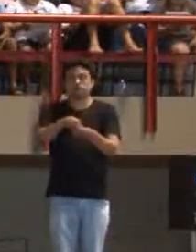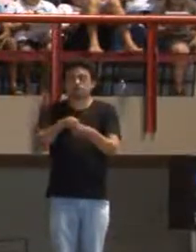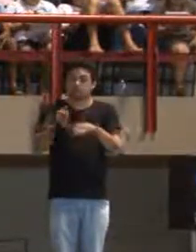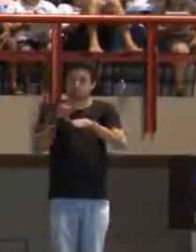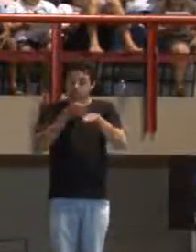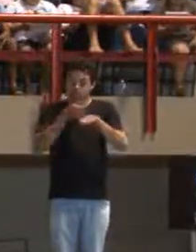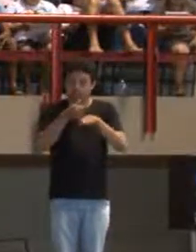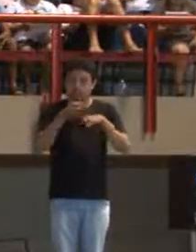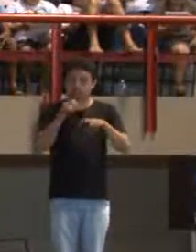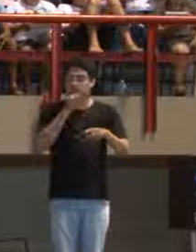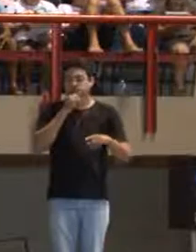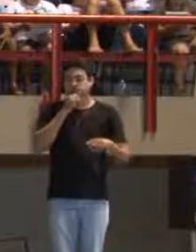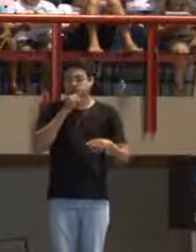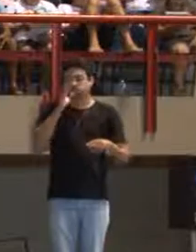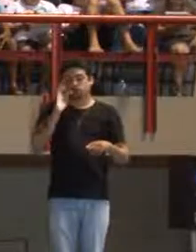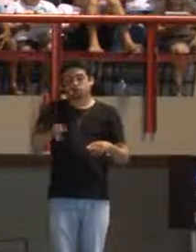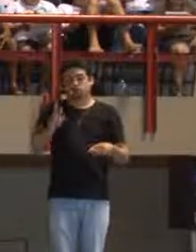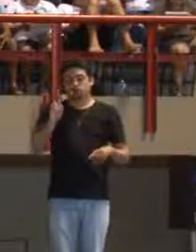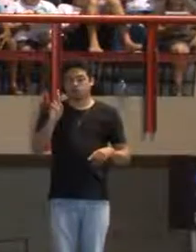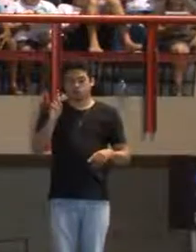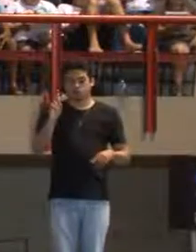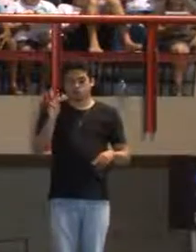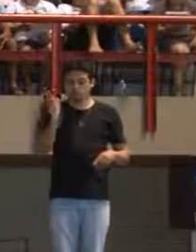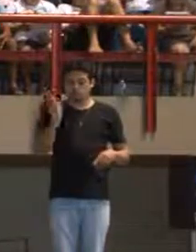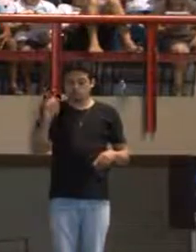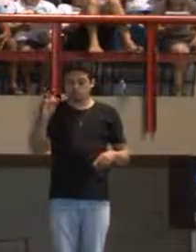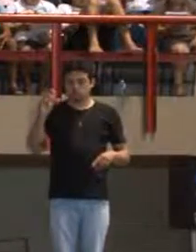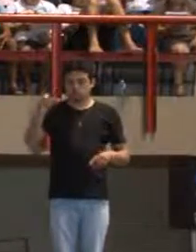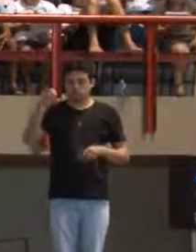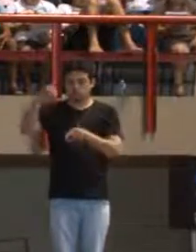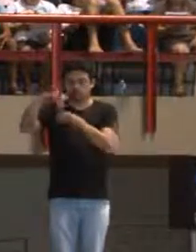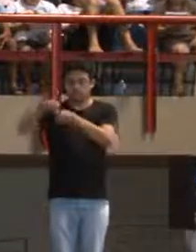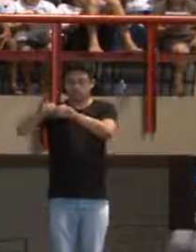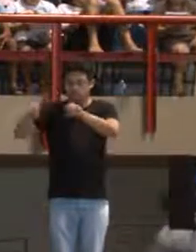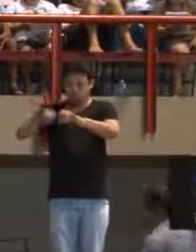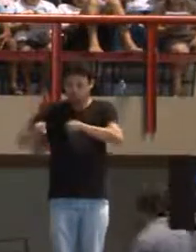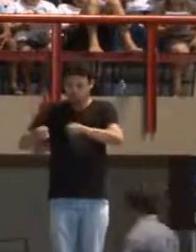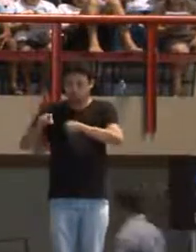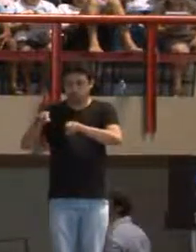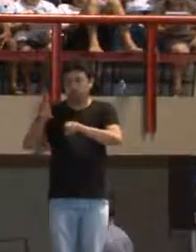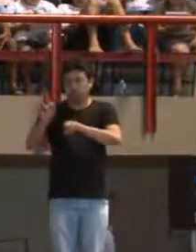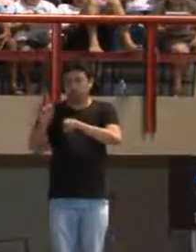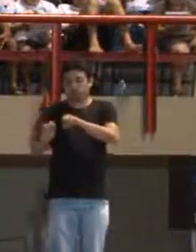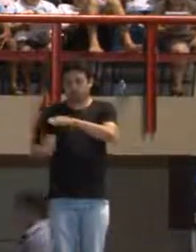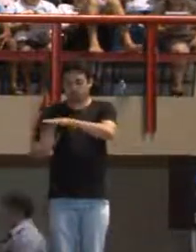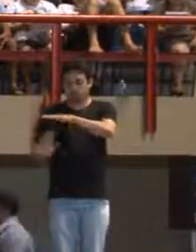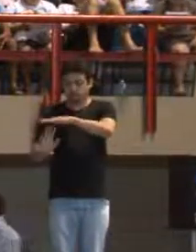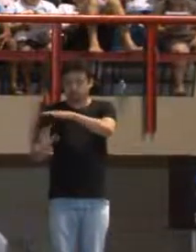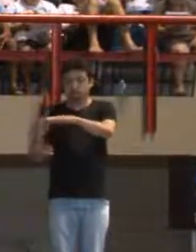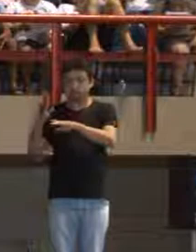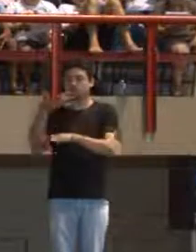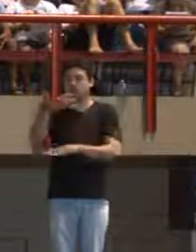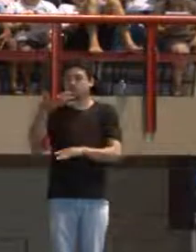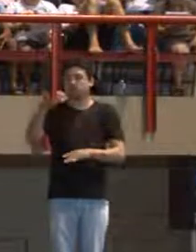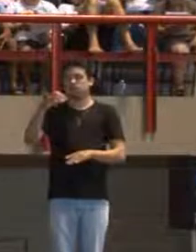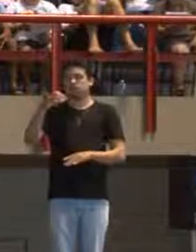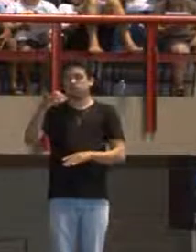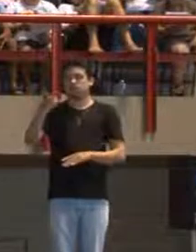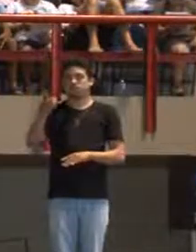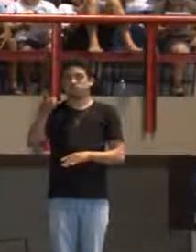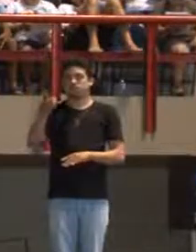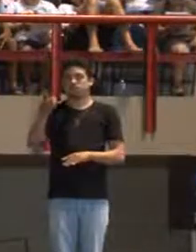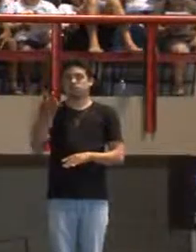gasolina. Por exemplo, o Honda Civic a gás natural, o Civic GX, pode andar 350 km